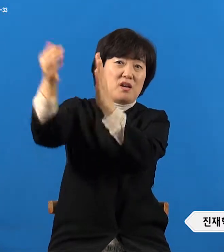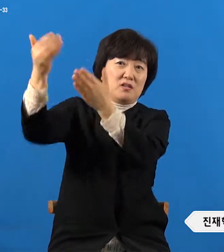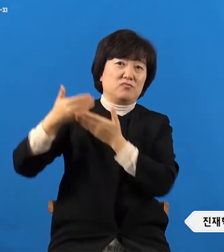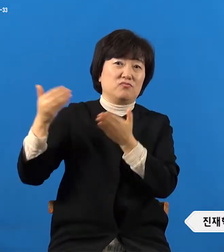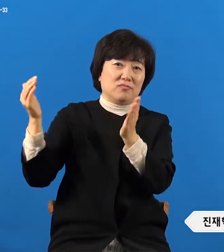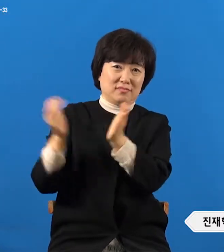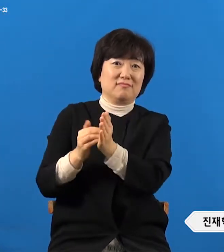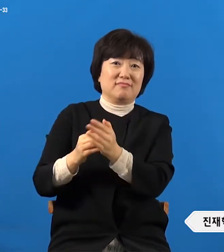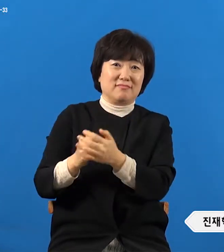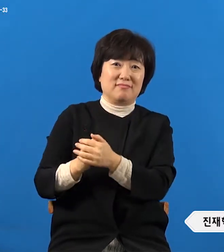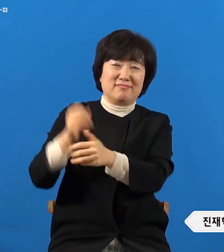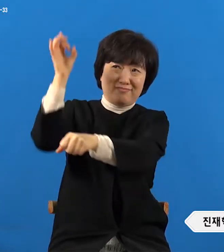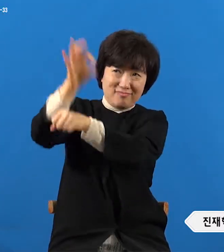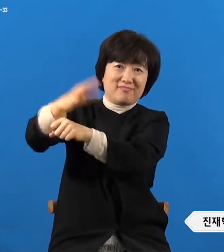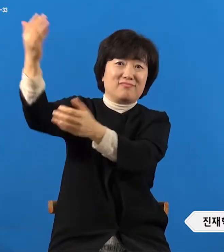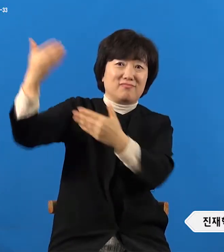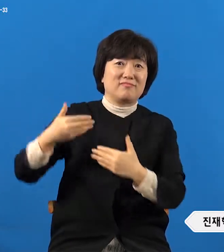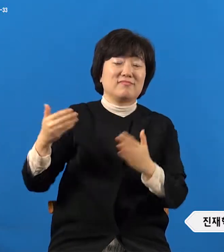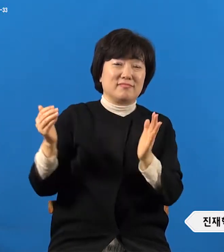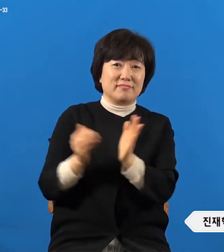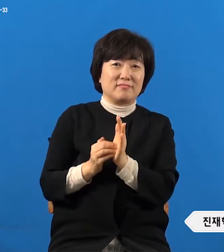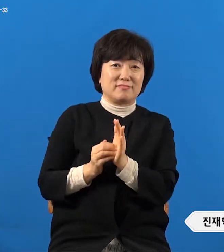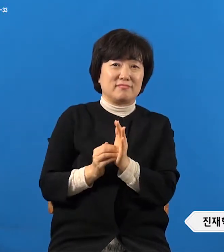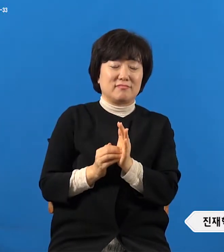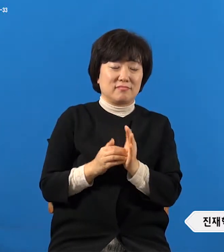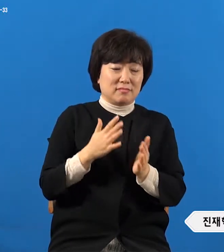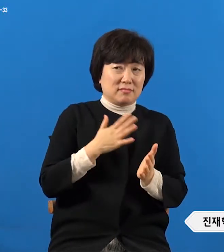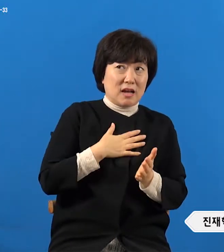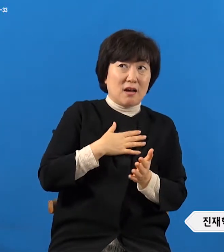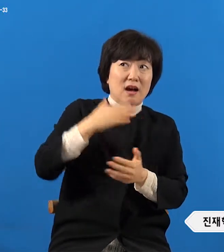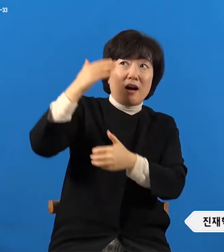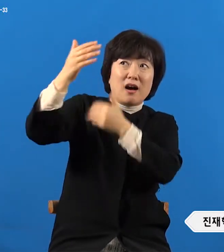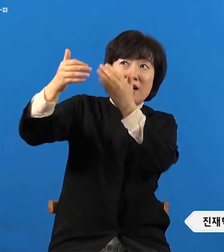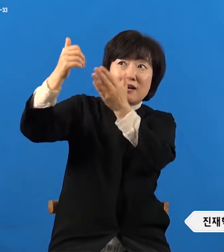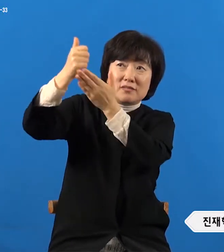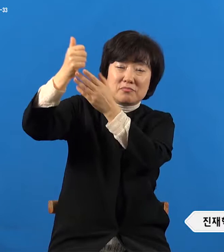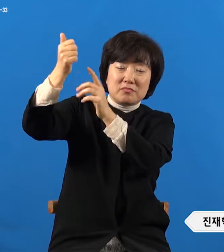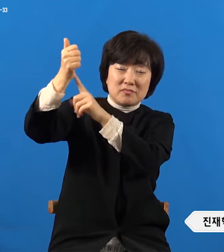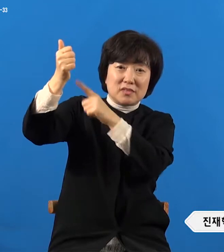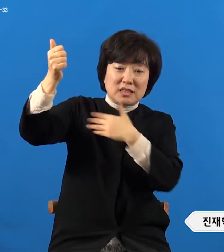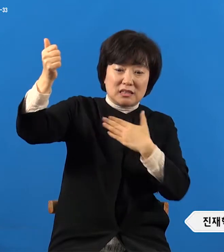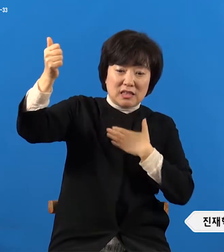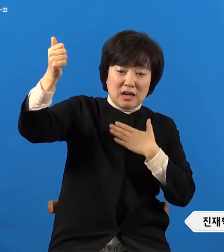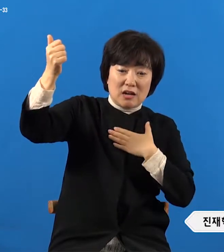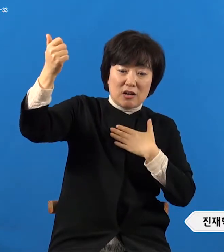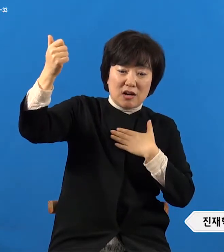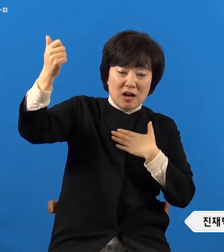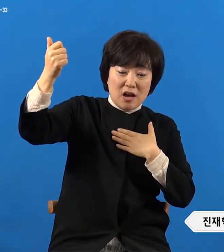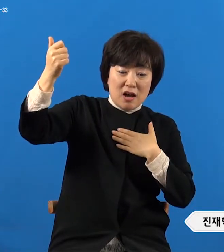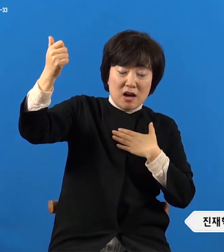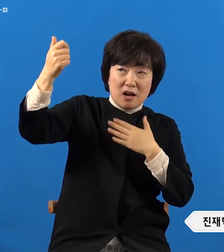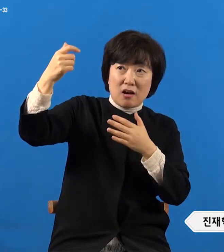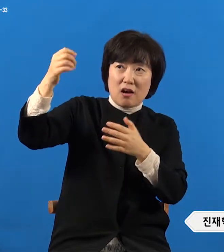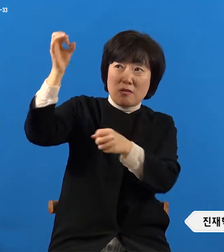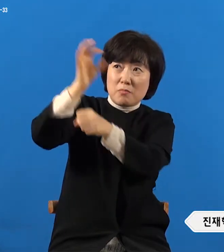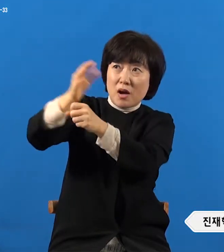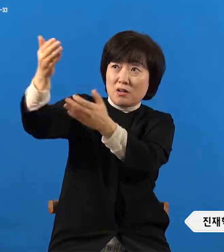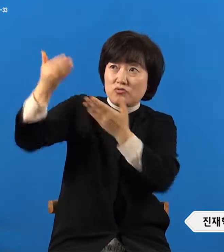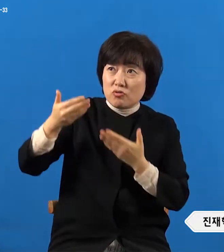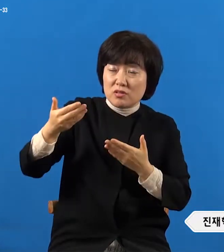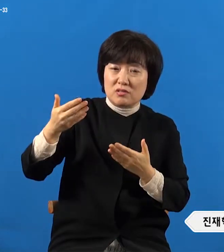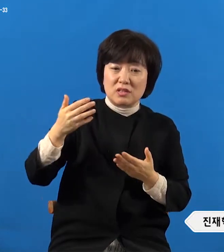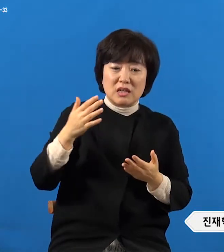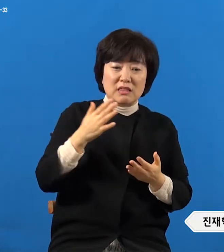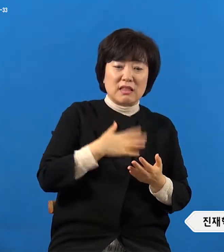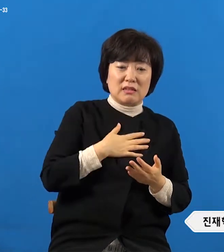계산을 하려면 제대로 해야 합니다. 우리가 그리스도를 위하여 대가를 치르기를 거절하는 무기력한